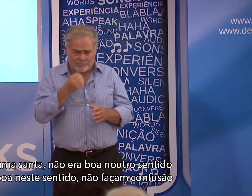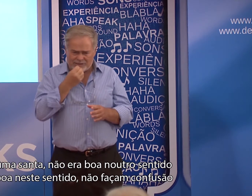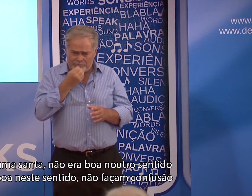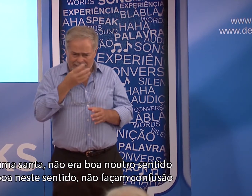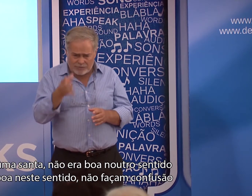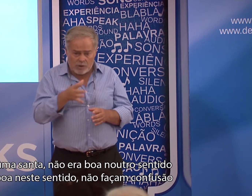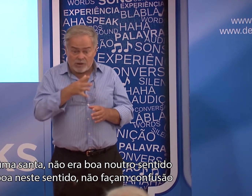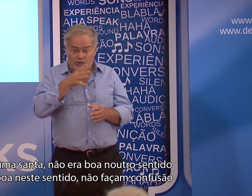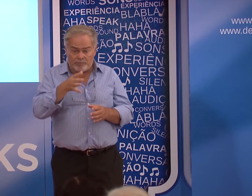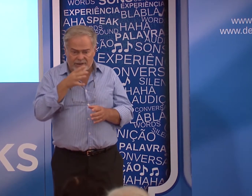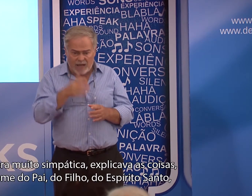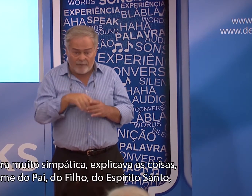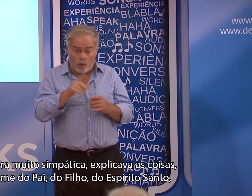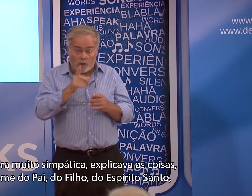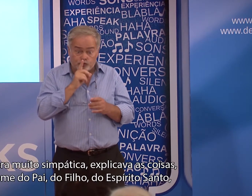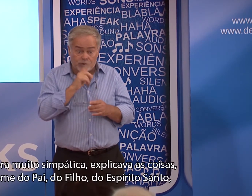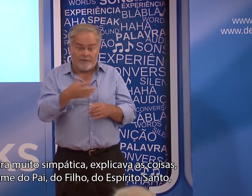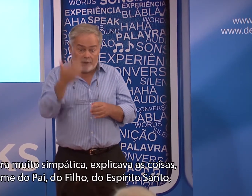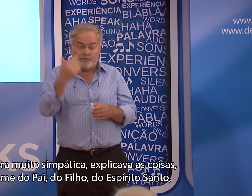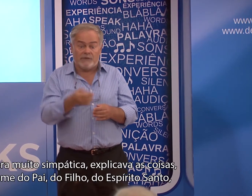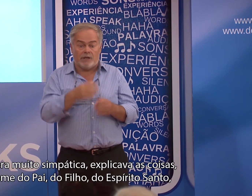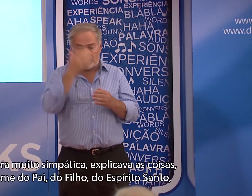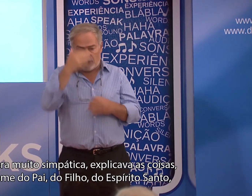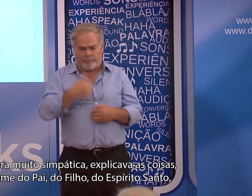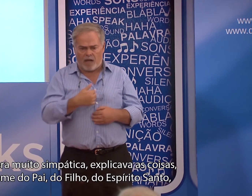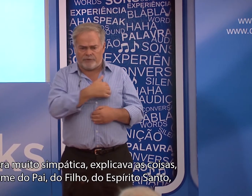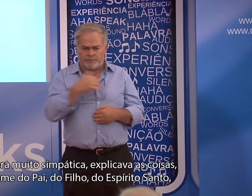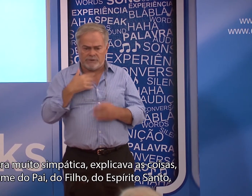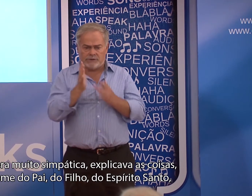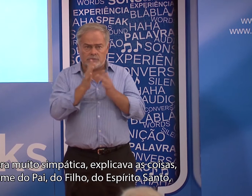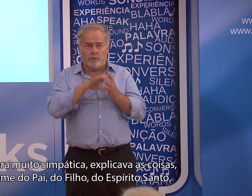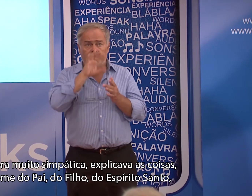sentido. Não façam confusão. Mas era muito simpática, explicava as coisas,